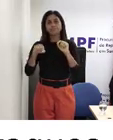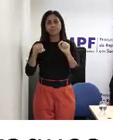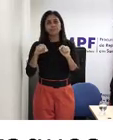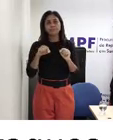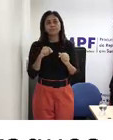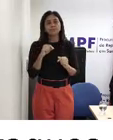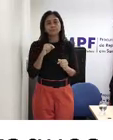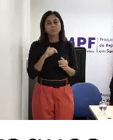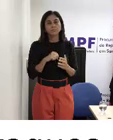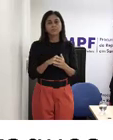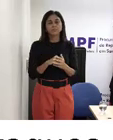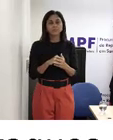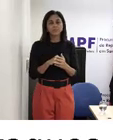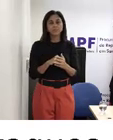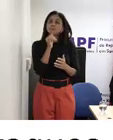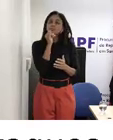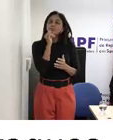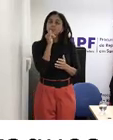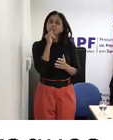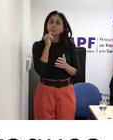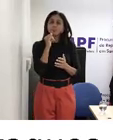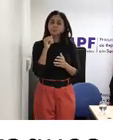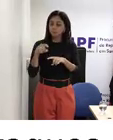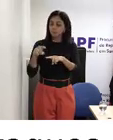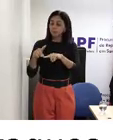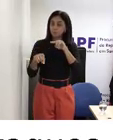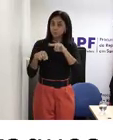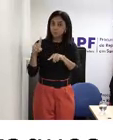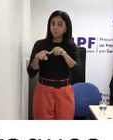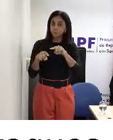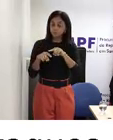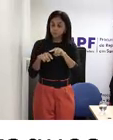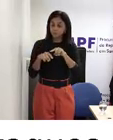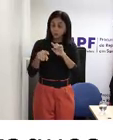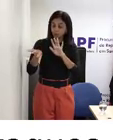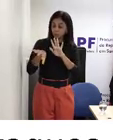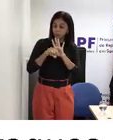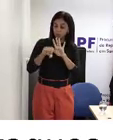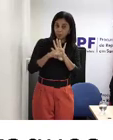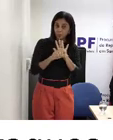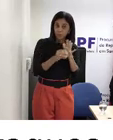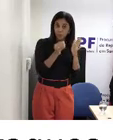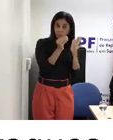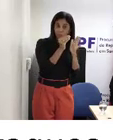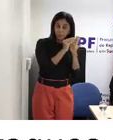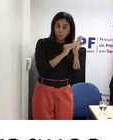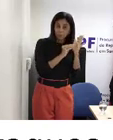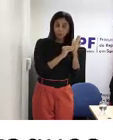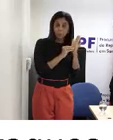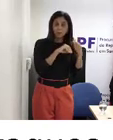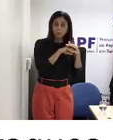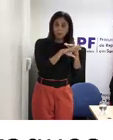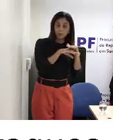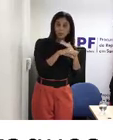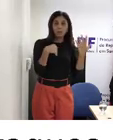temática que é o armazenamento o compartilhamento e a produção como eu falei a terminologia pornografia já encontra em